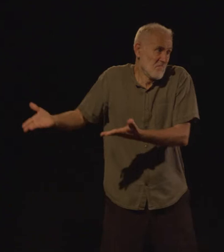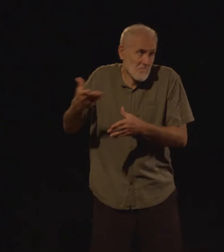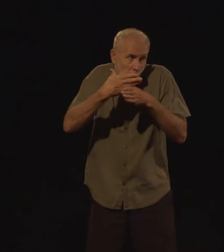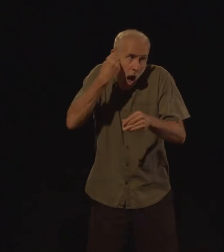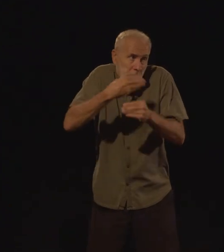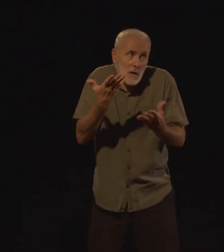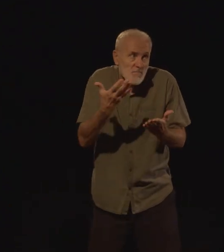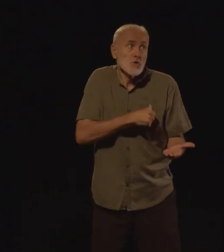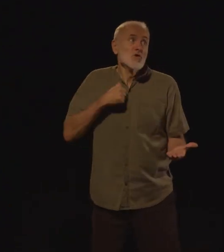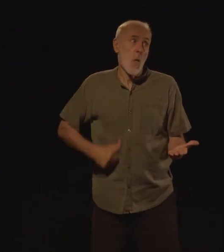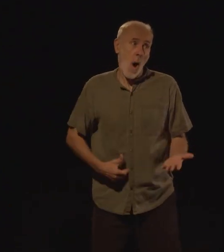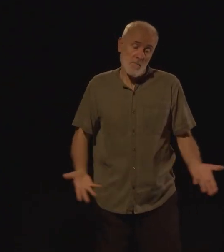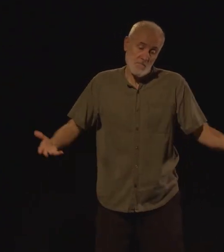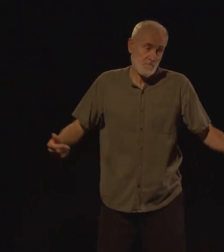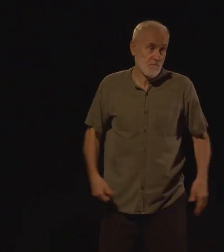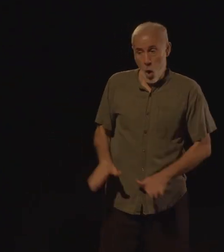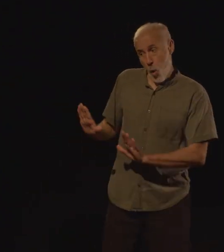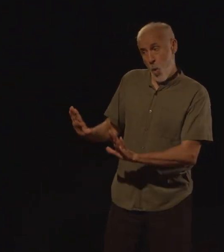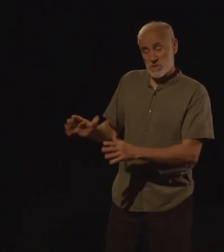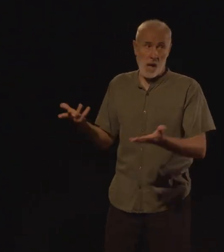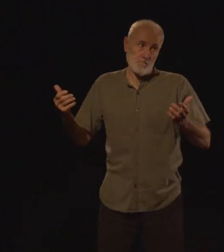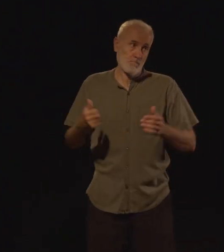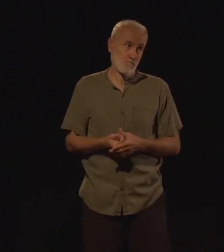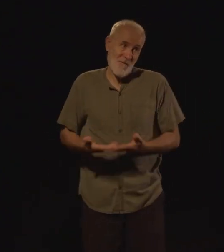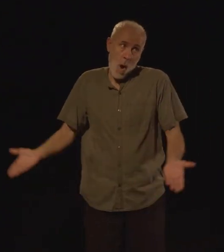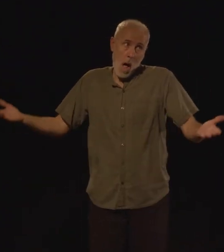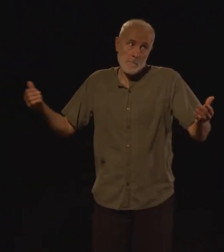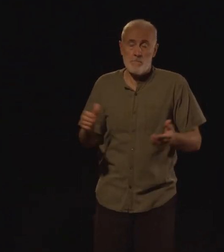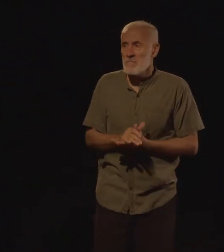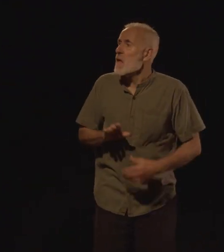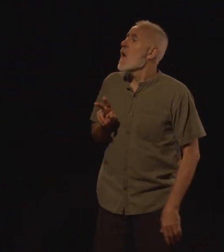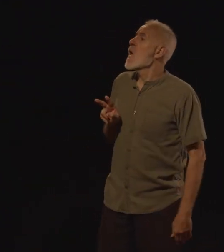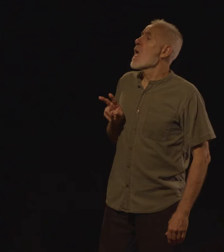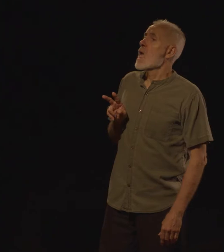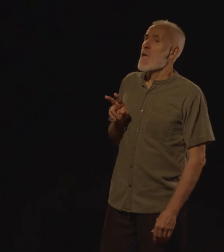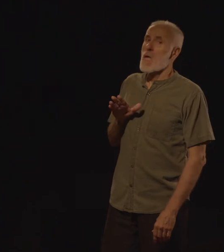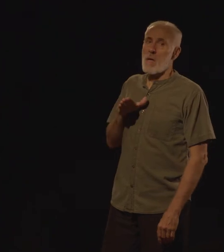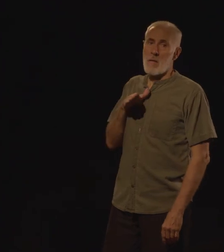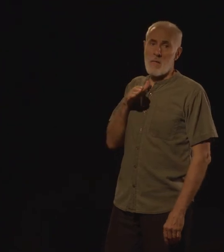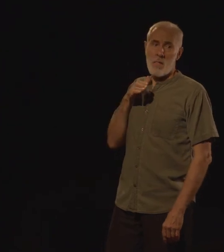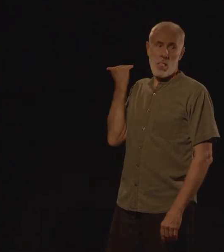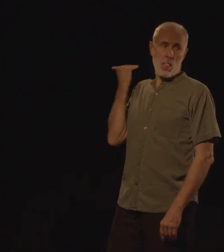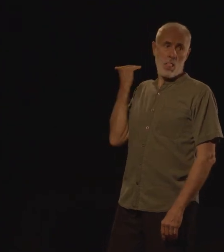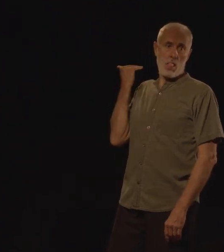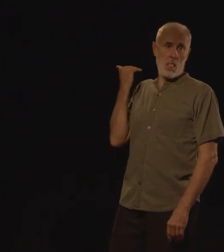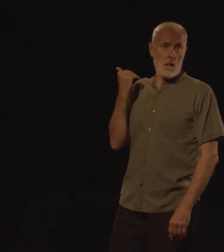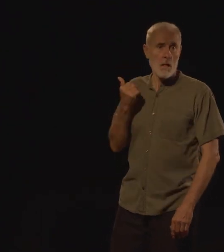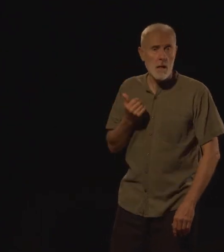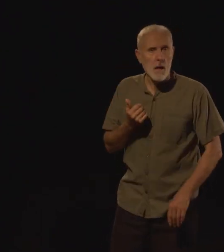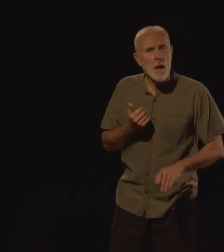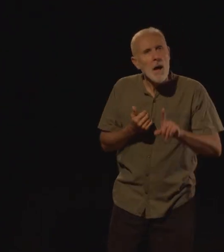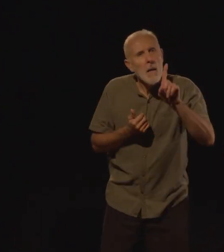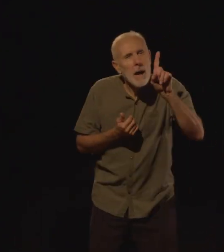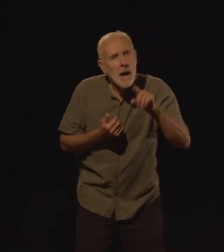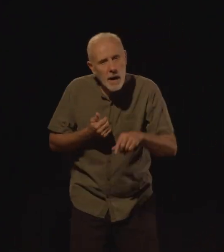apprend le chinois, c'est comme ça, voilà. » Et les gens cessèrent de venir en visite. Mais il